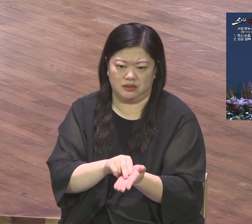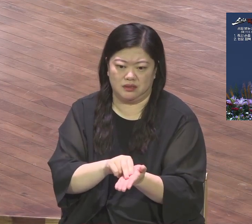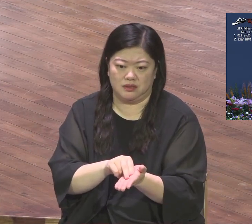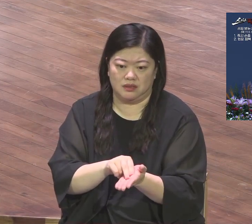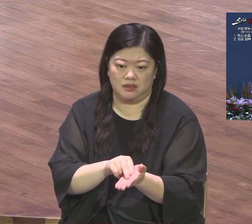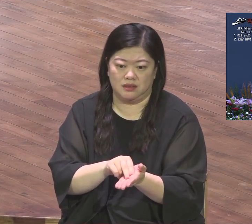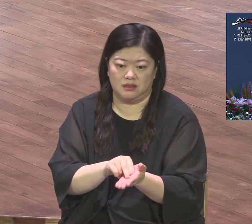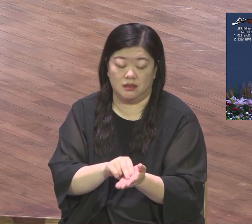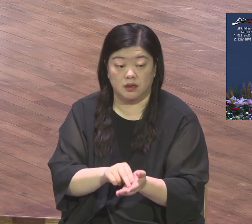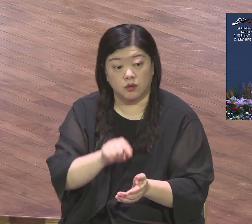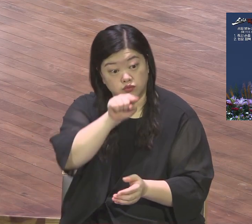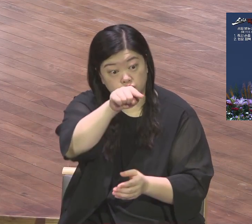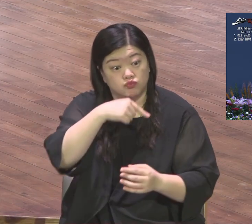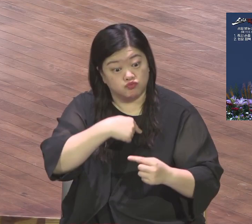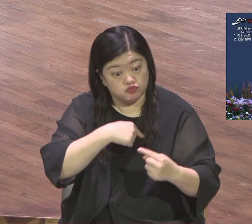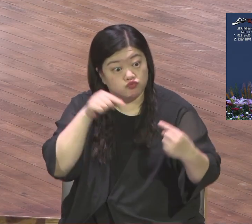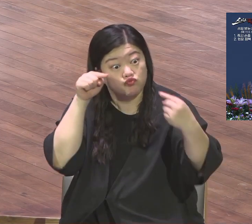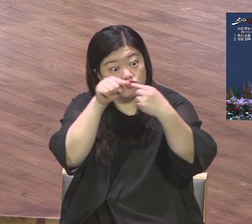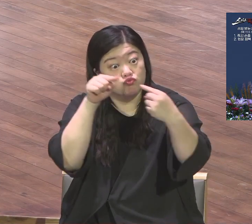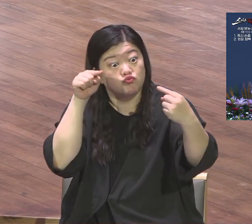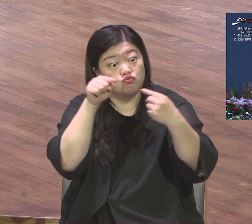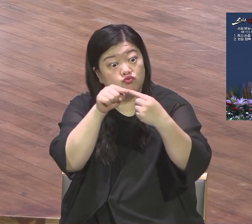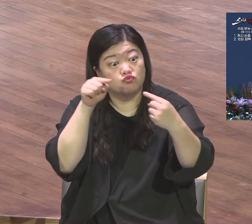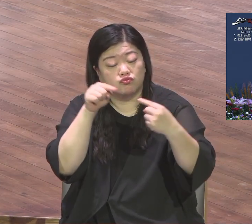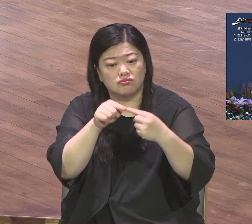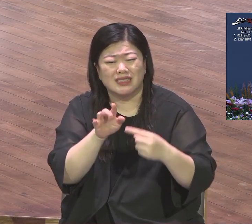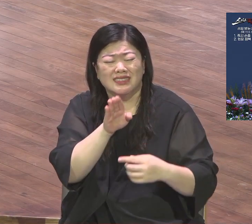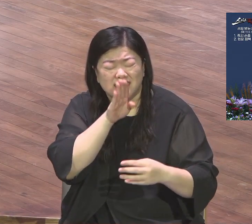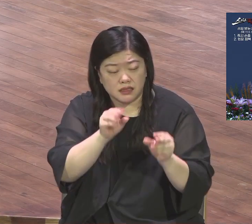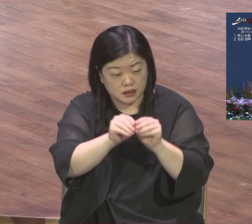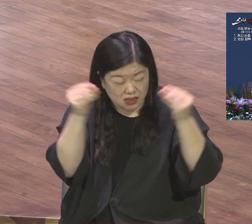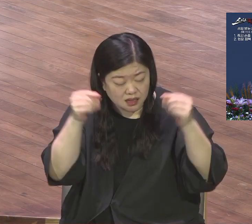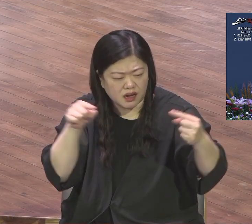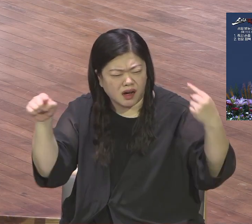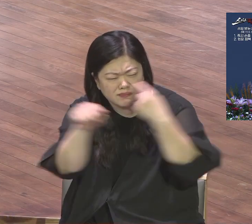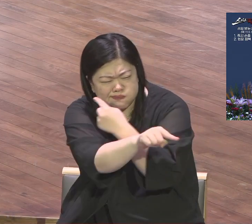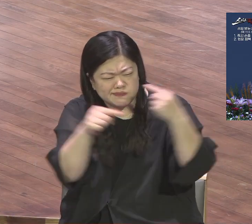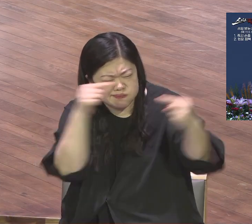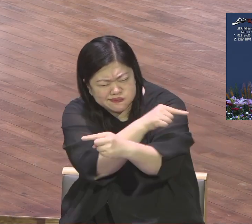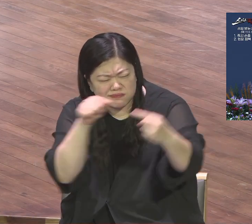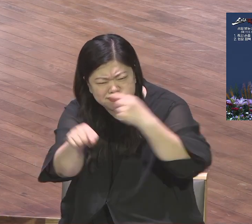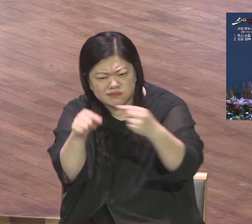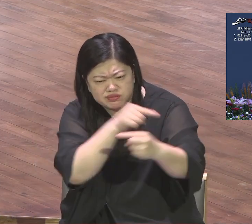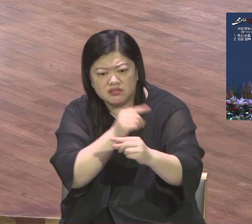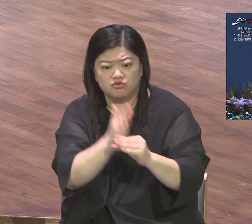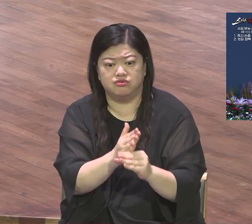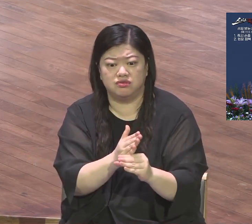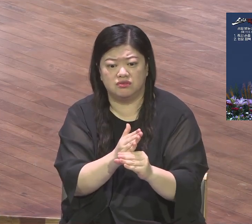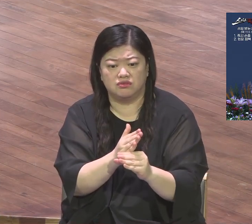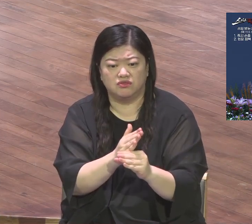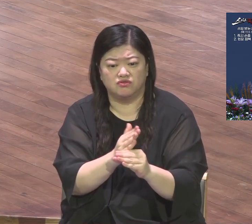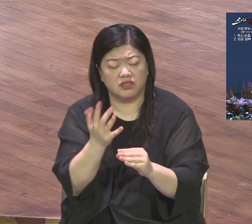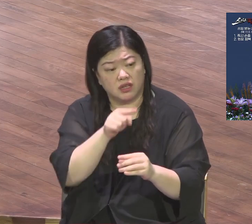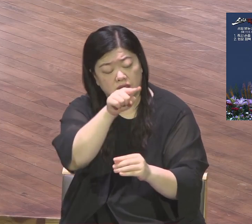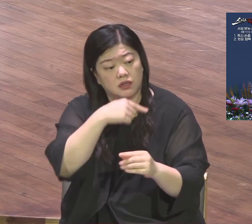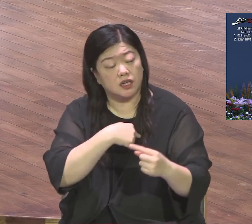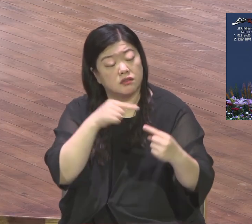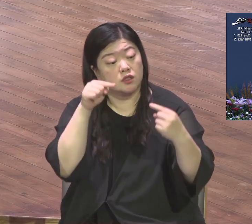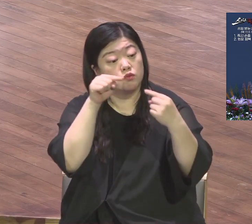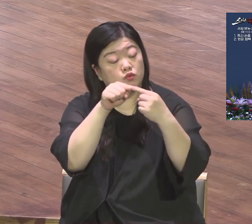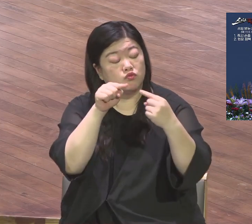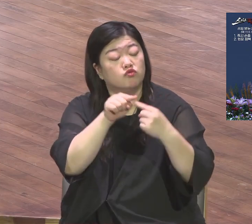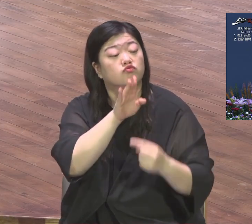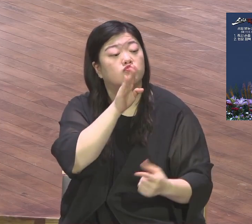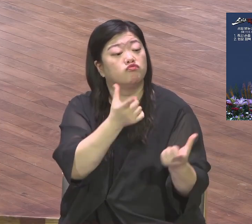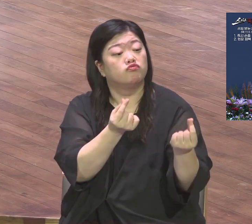해결 안 됩니다. 착각 자꾸 어긋난 길로 갑니다. 상태가 더